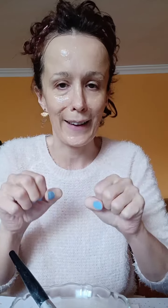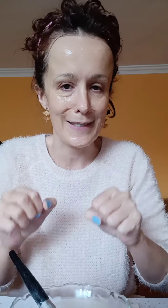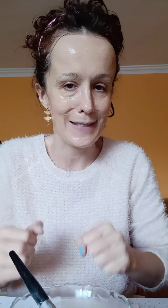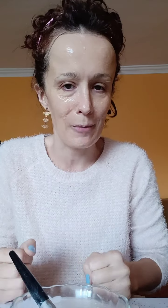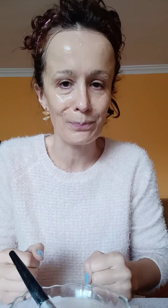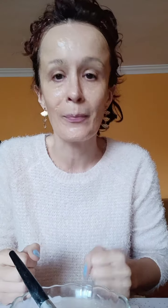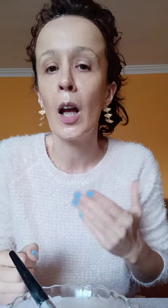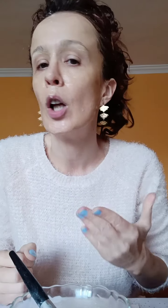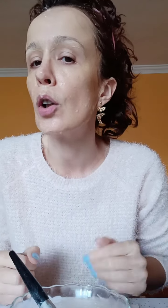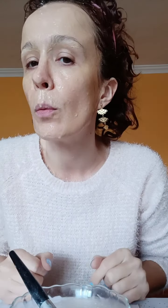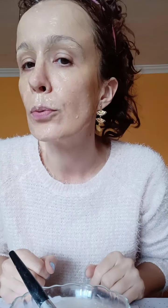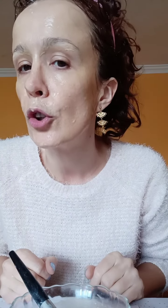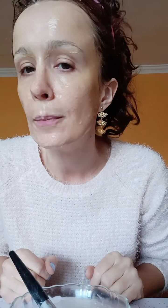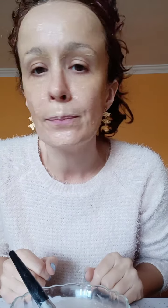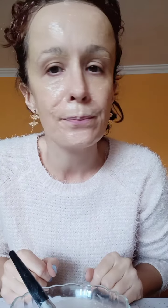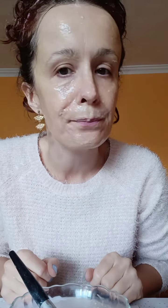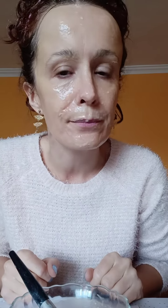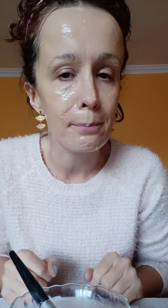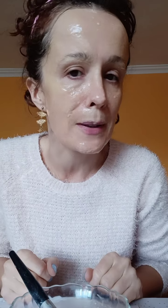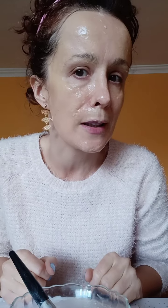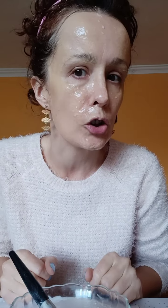nagryzę. Dobrze. Maseczkę.